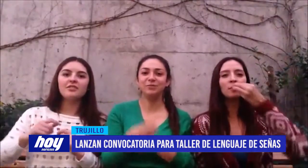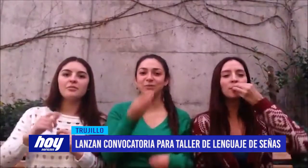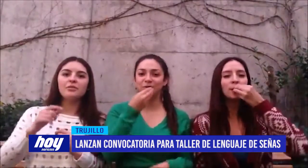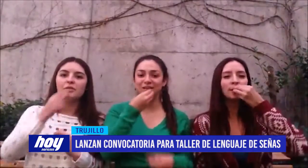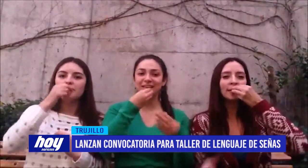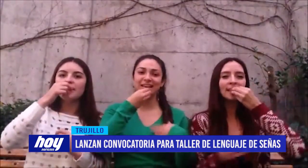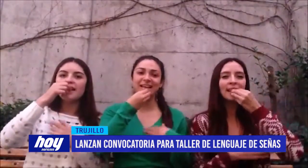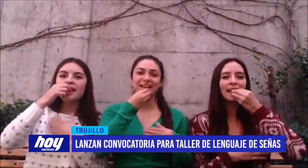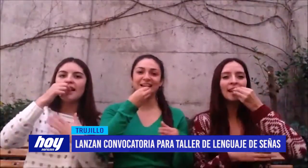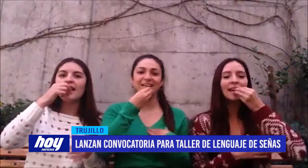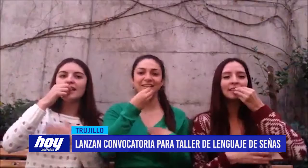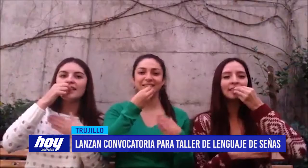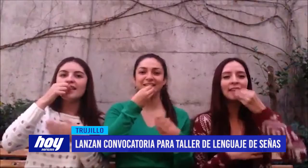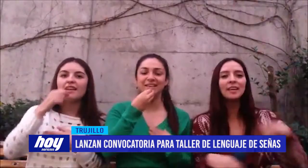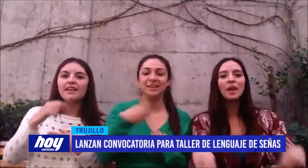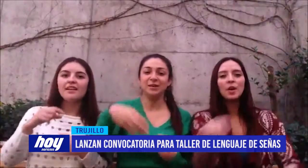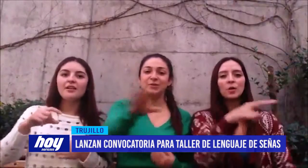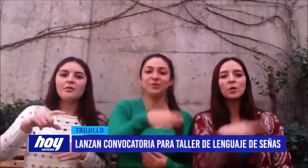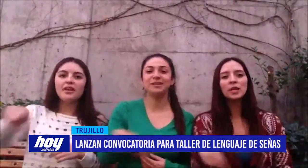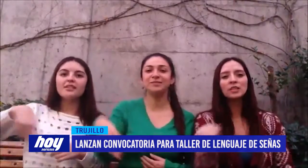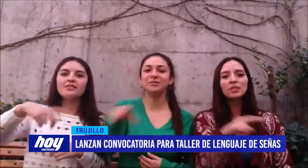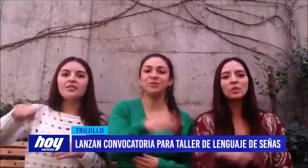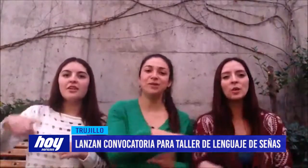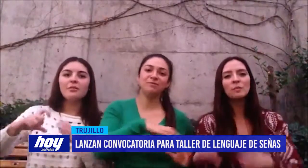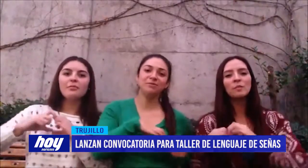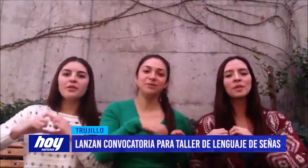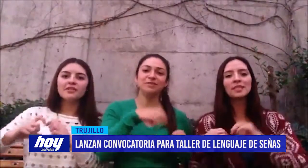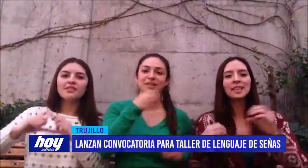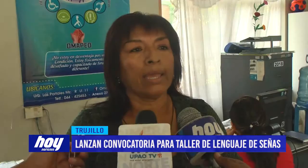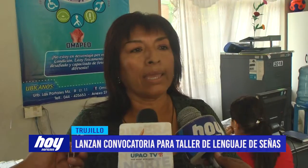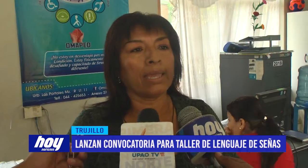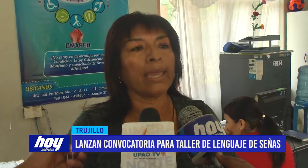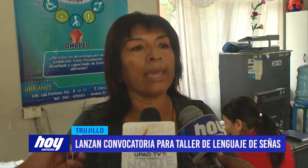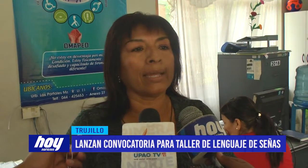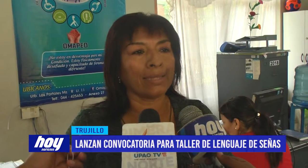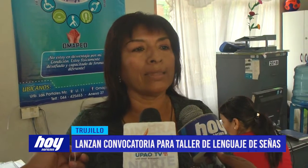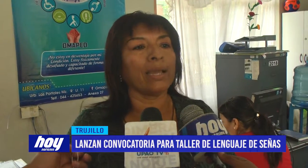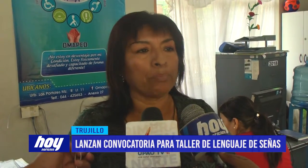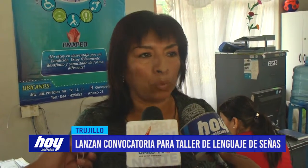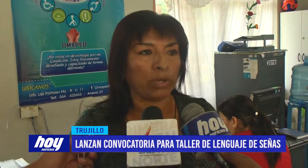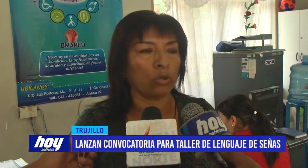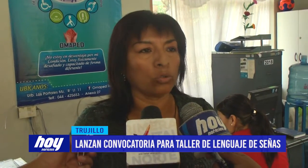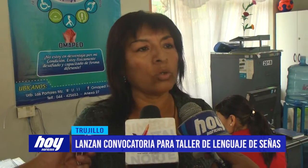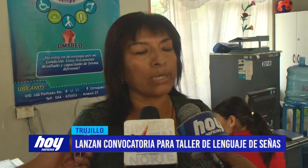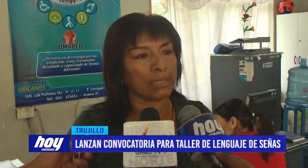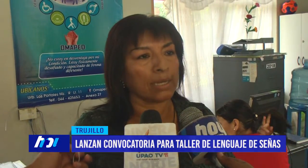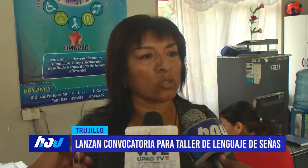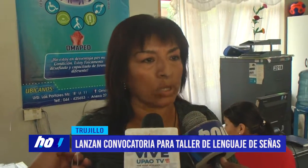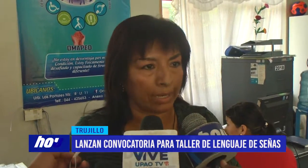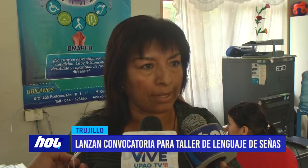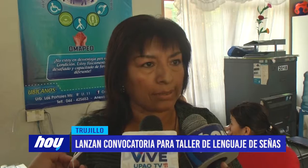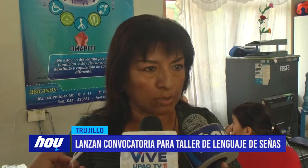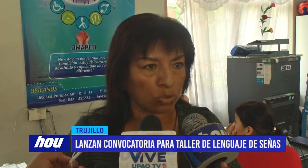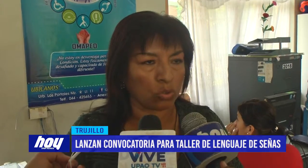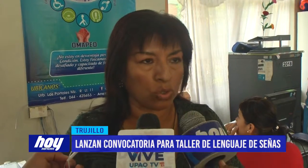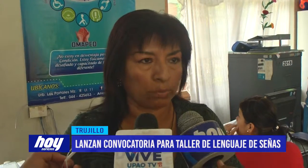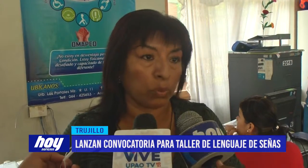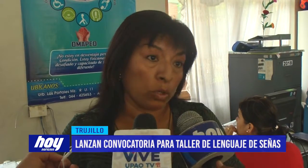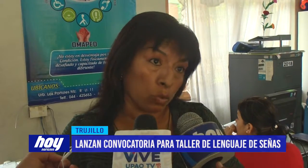trabajadores públicos tanto del sector público y privado que atienden al público en este caso que le dan atención al público